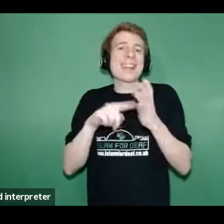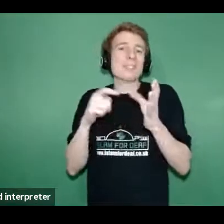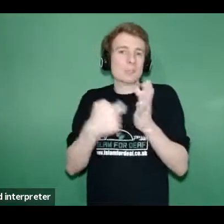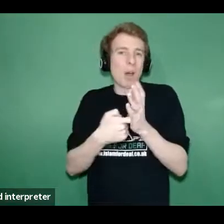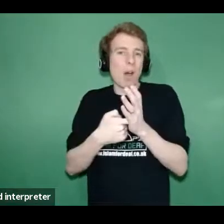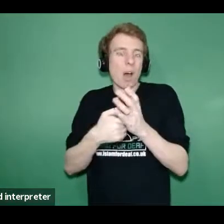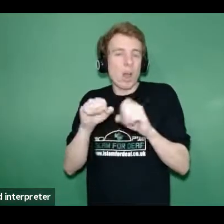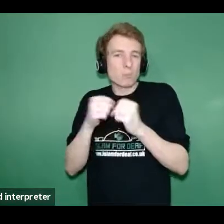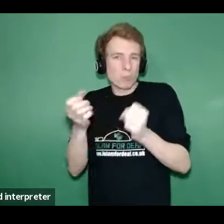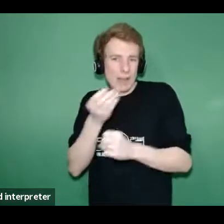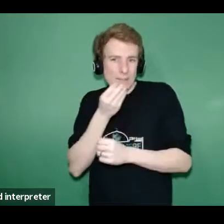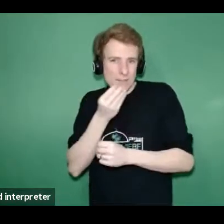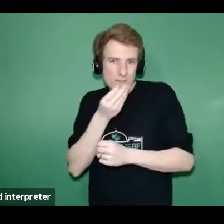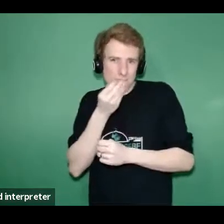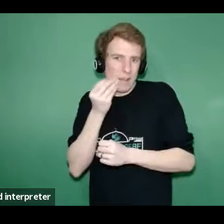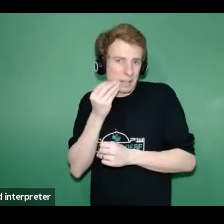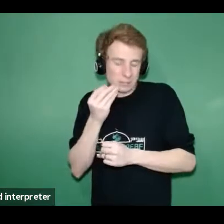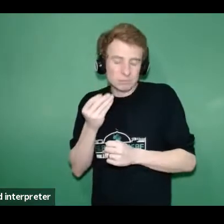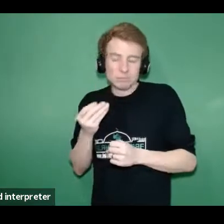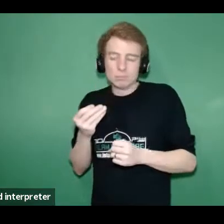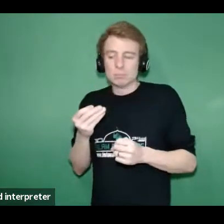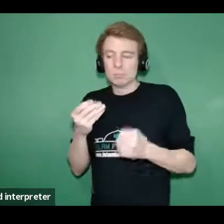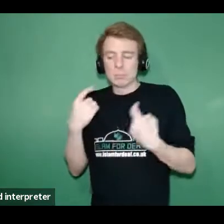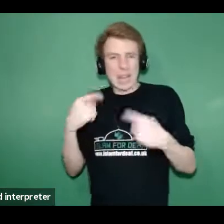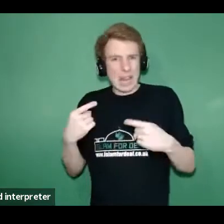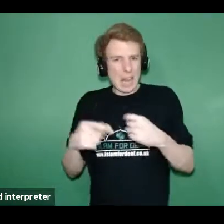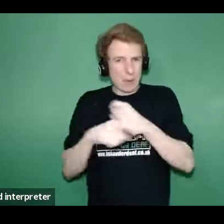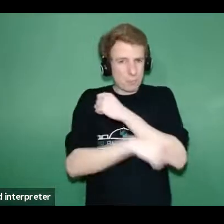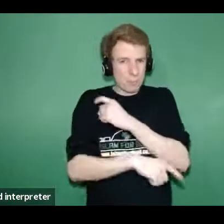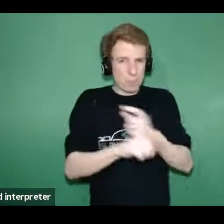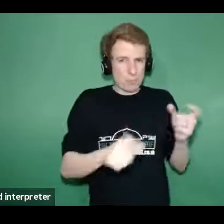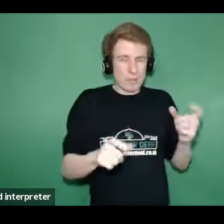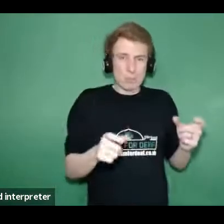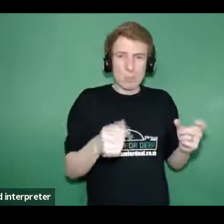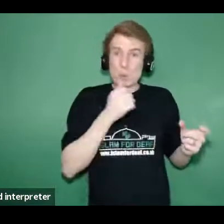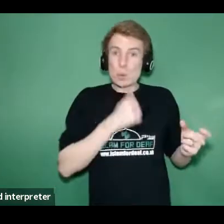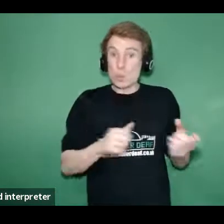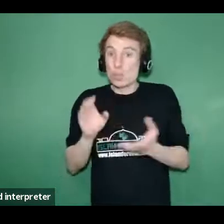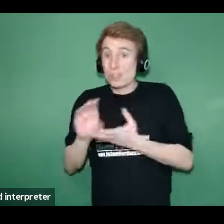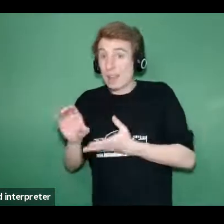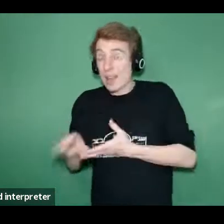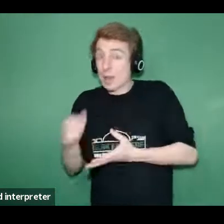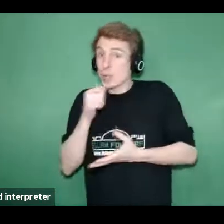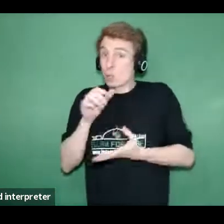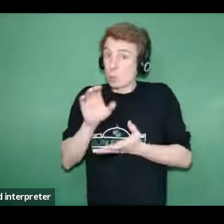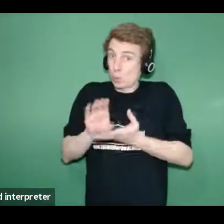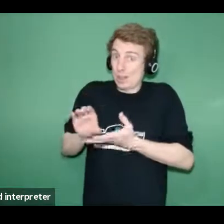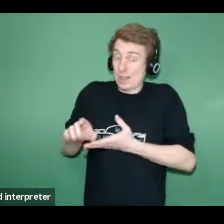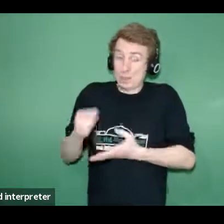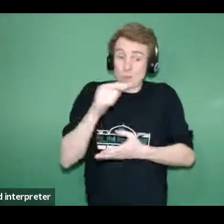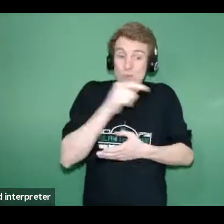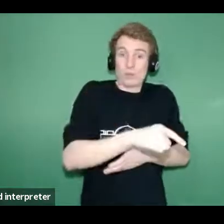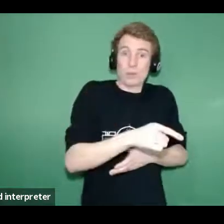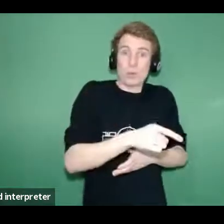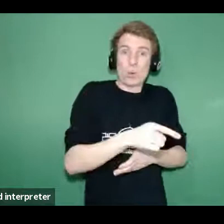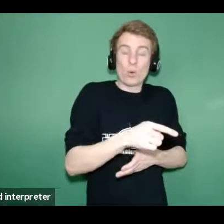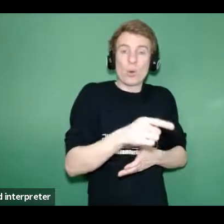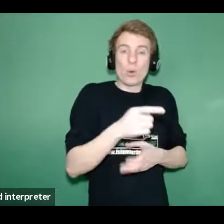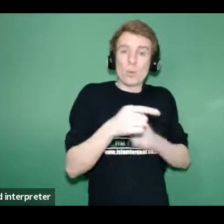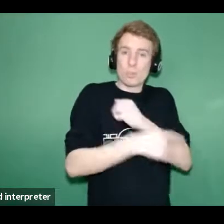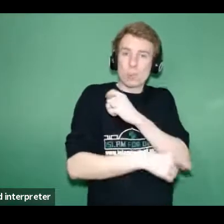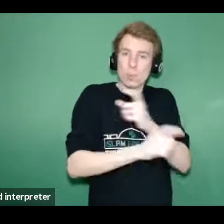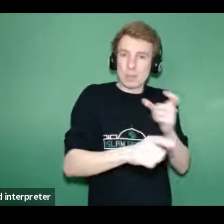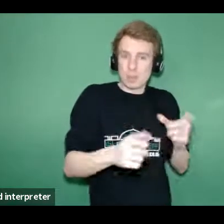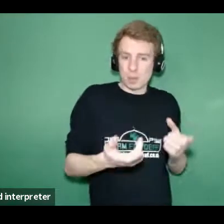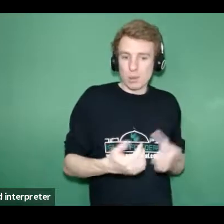نزكي يعني ندفع الزكاة للفقراء للإفطار؟ No, sadaqas.